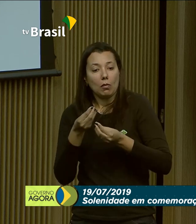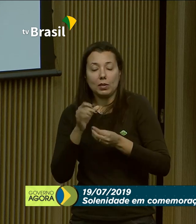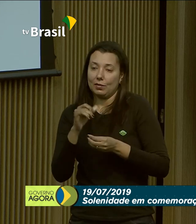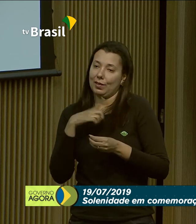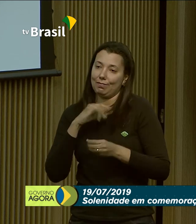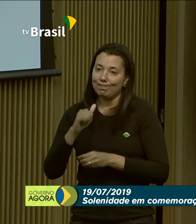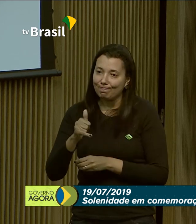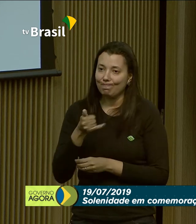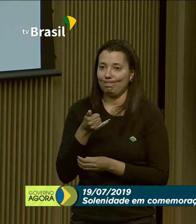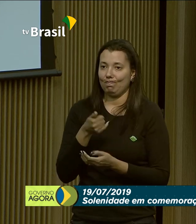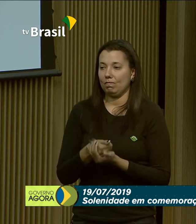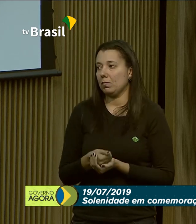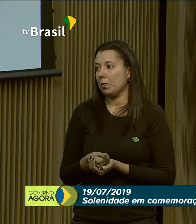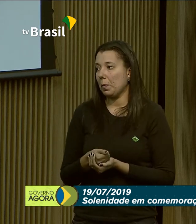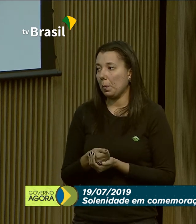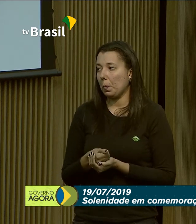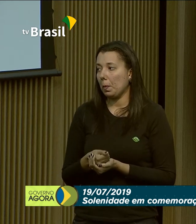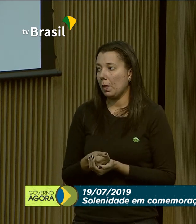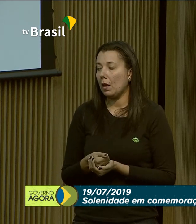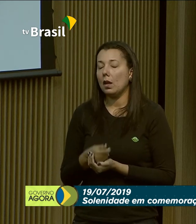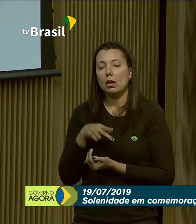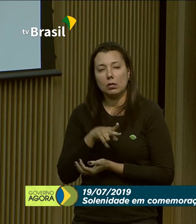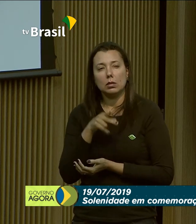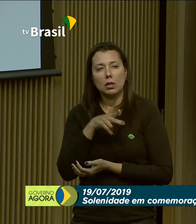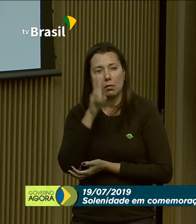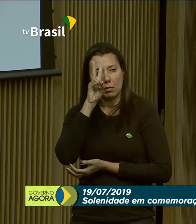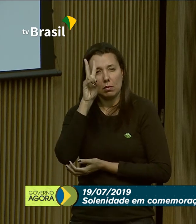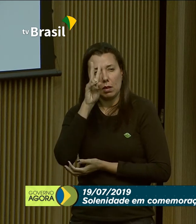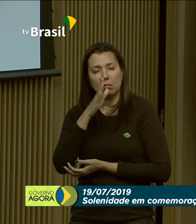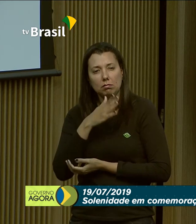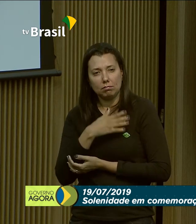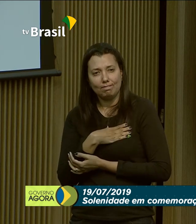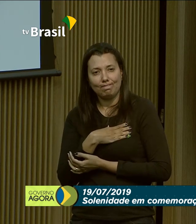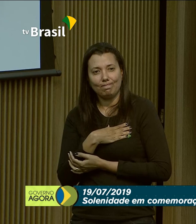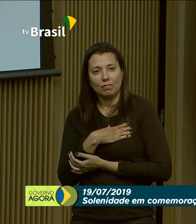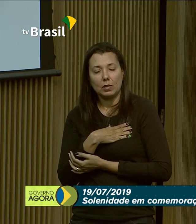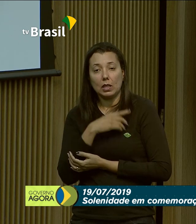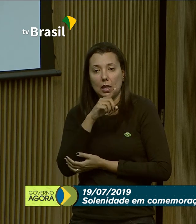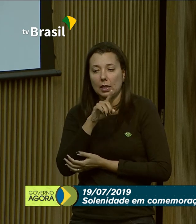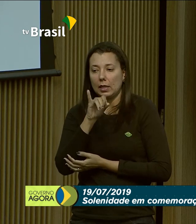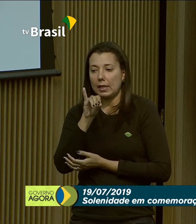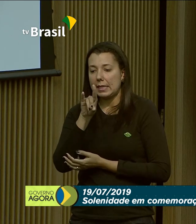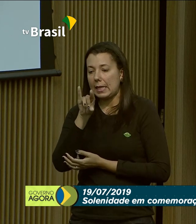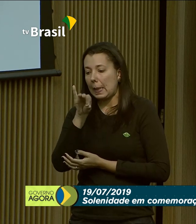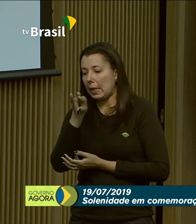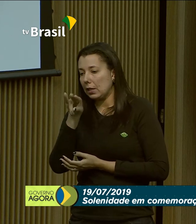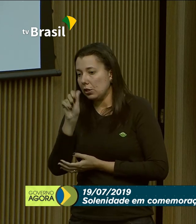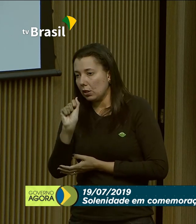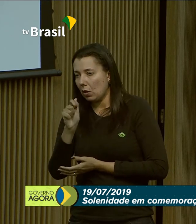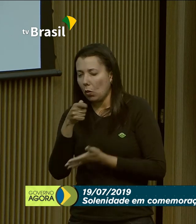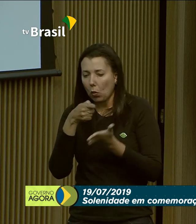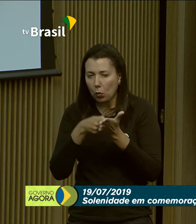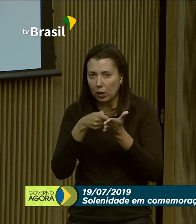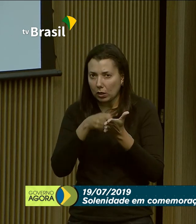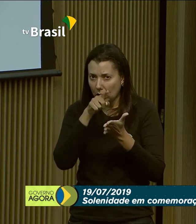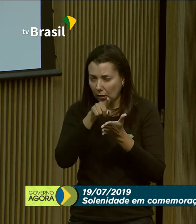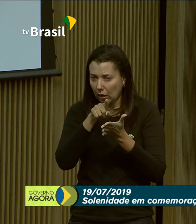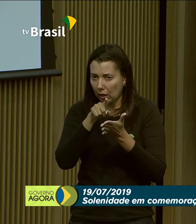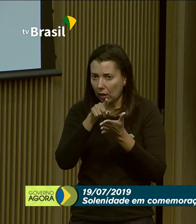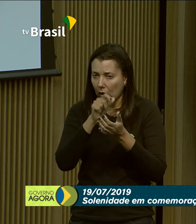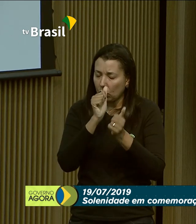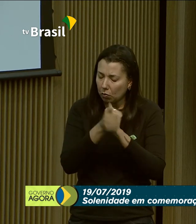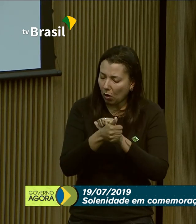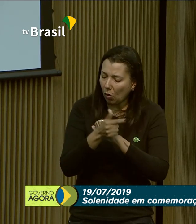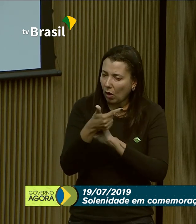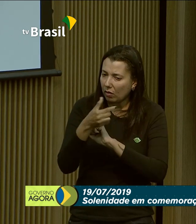tiver uma oportunidade, né. E eu sempre me lembro, presidente, da seleção da Islândia. A Islândia tornou obrigatório o futebol há